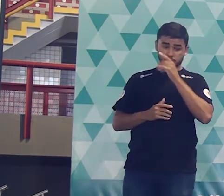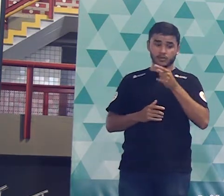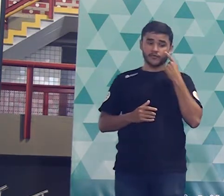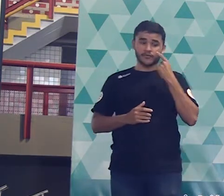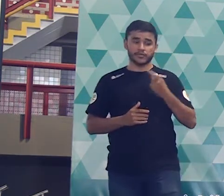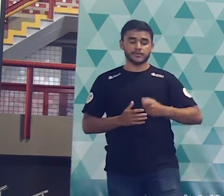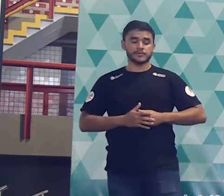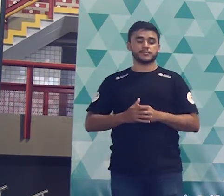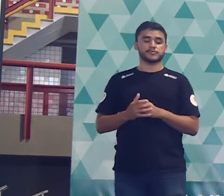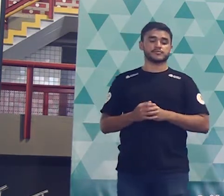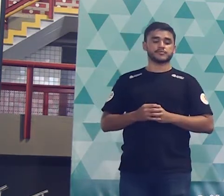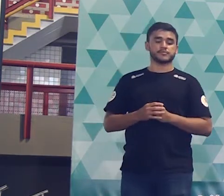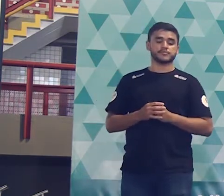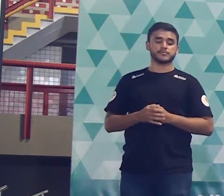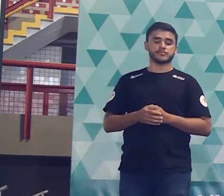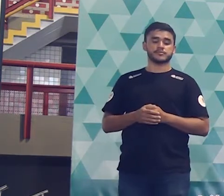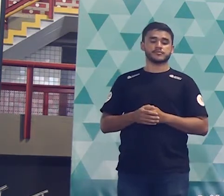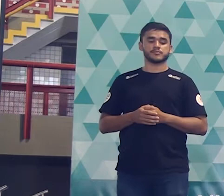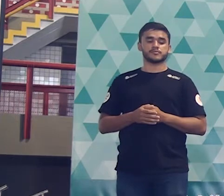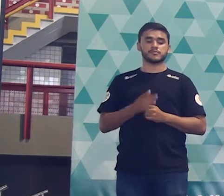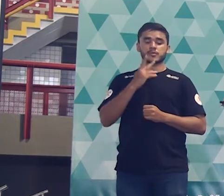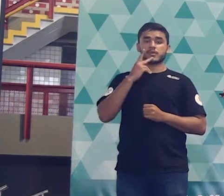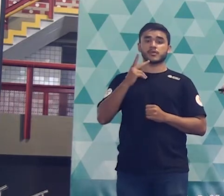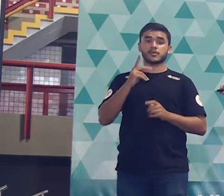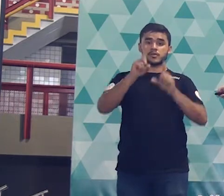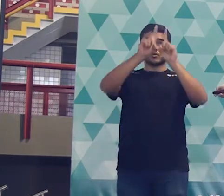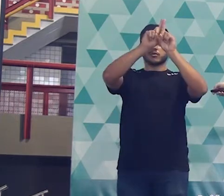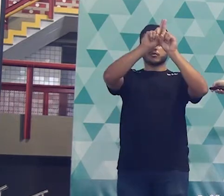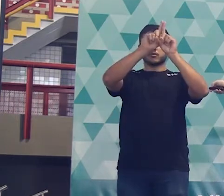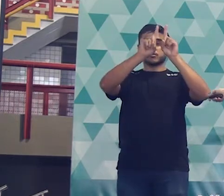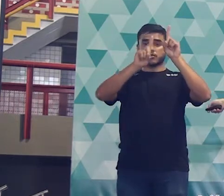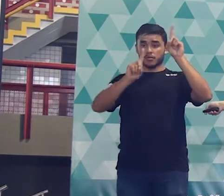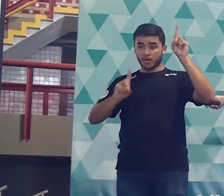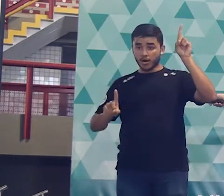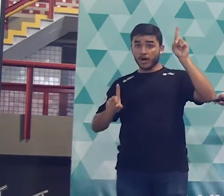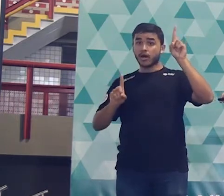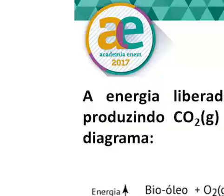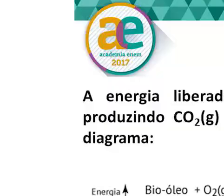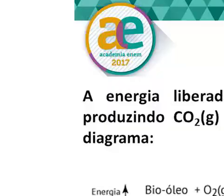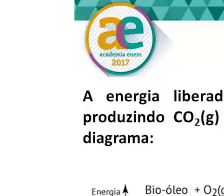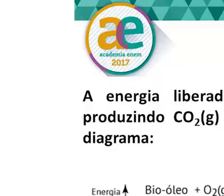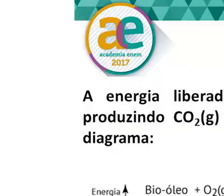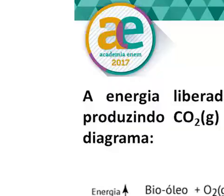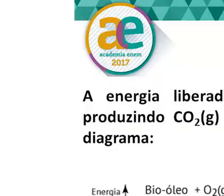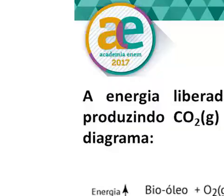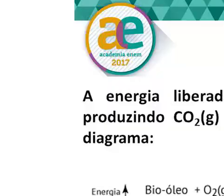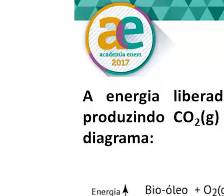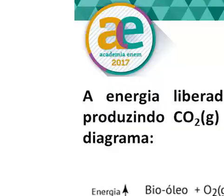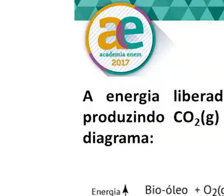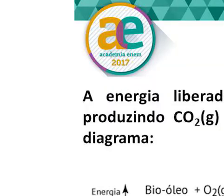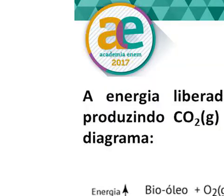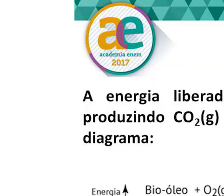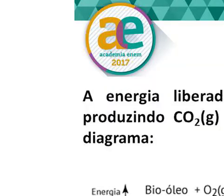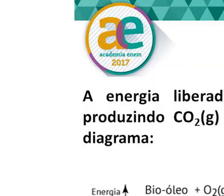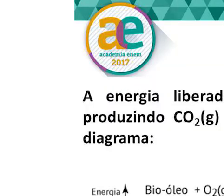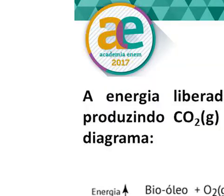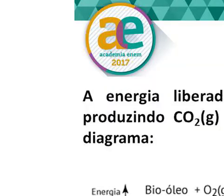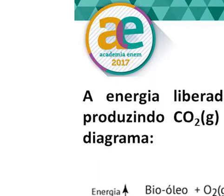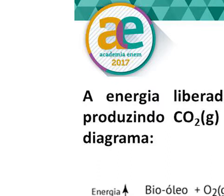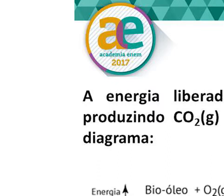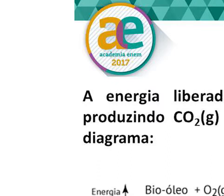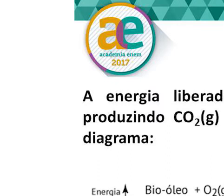menos assim, ó, presta atenção. Do ponto mais alto até o ponto mais baixo, eu preciso de 18,8 kJ por